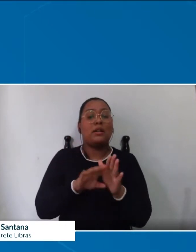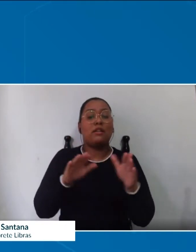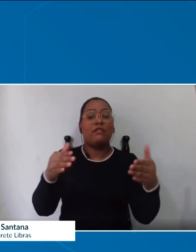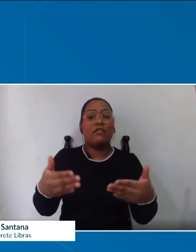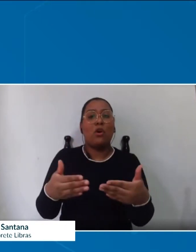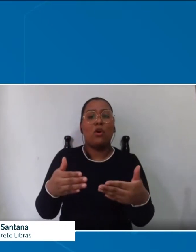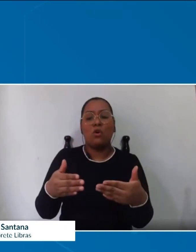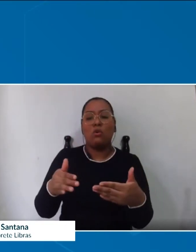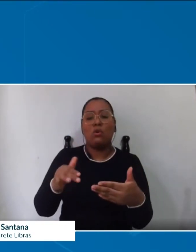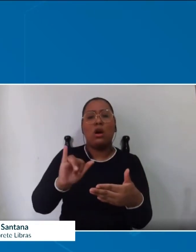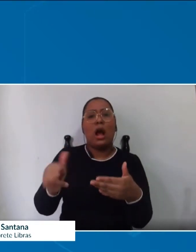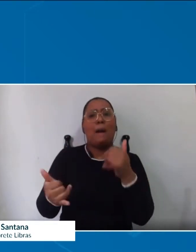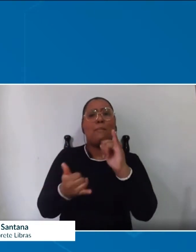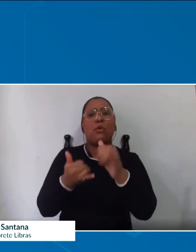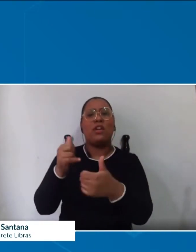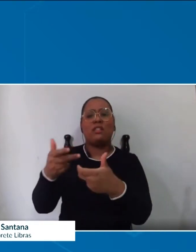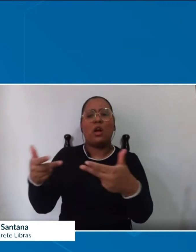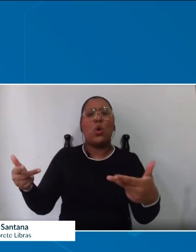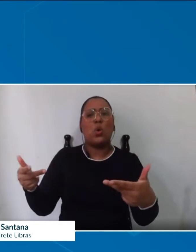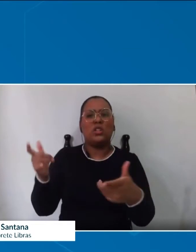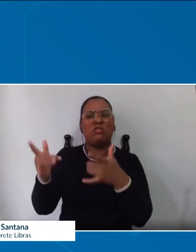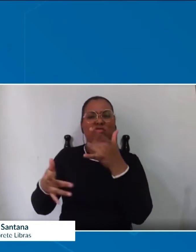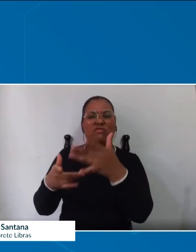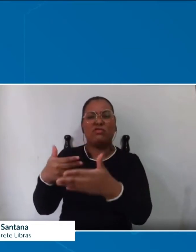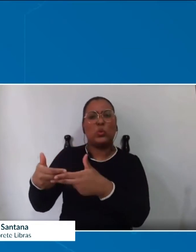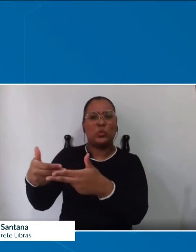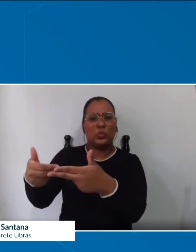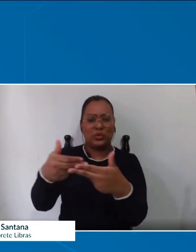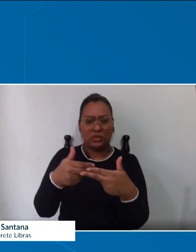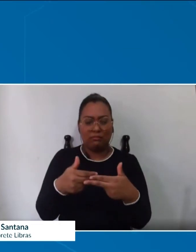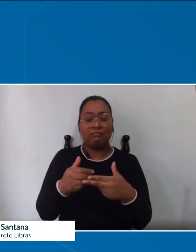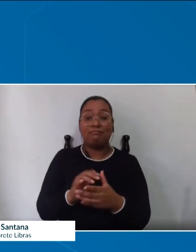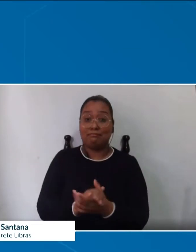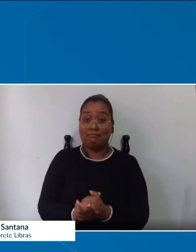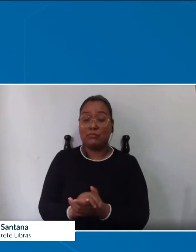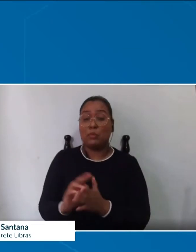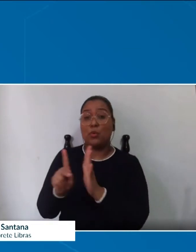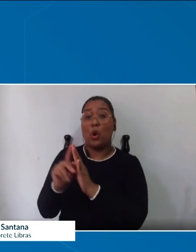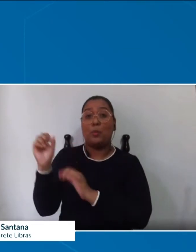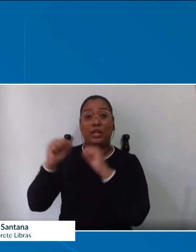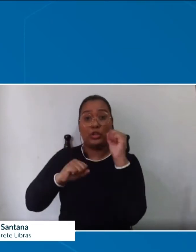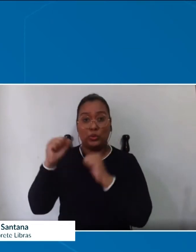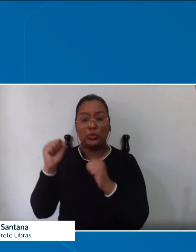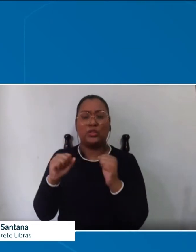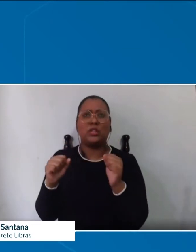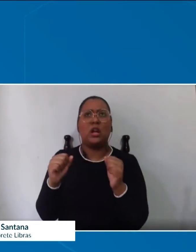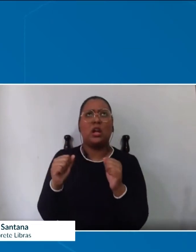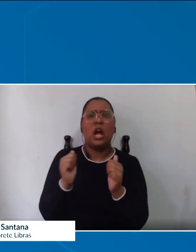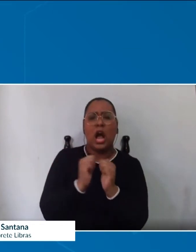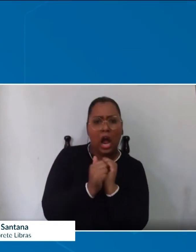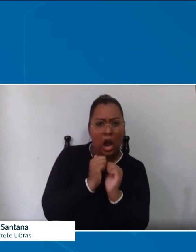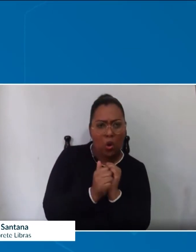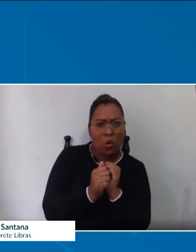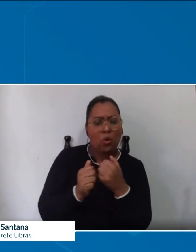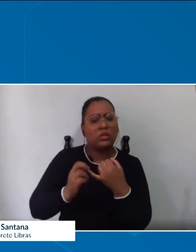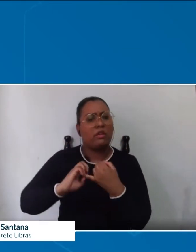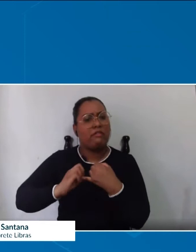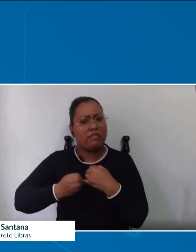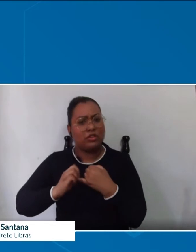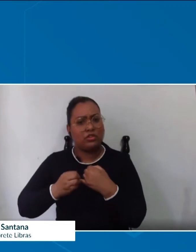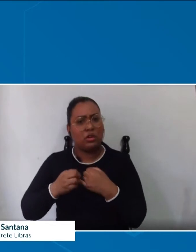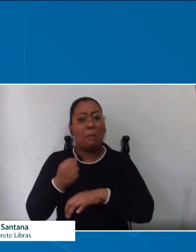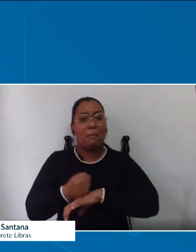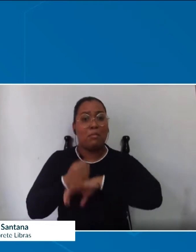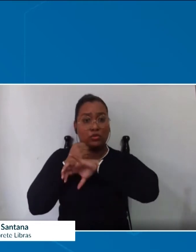de resíduos agroindustriais. E aí nós começamos inicialmente com resíduos da indústria de arroz, feijão e